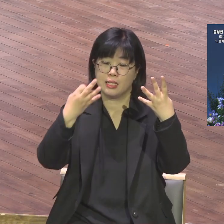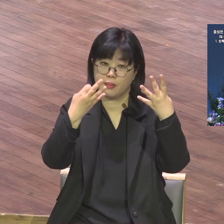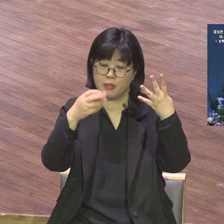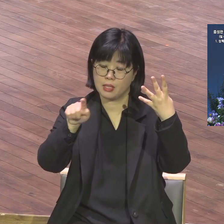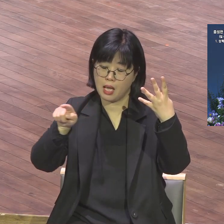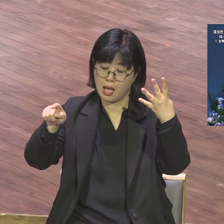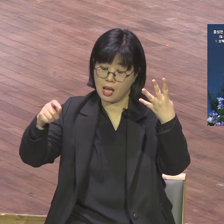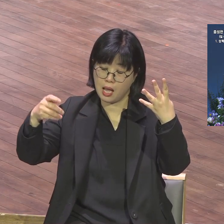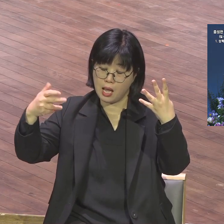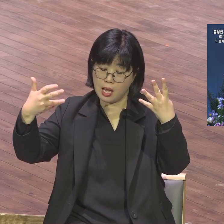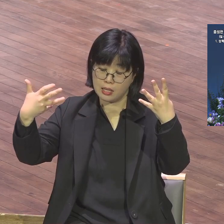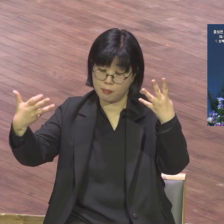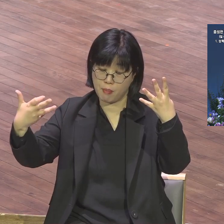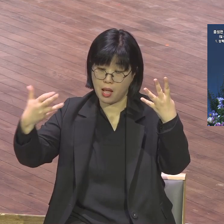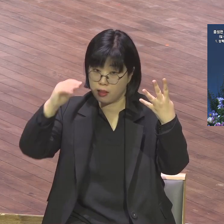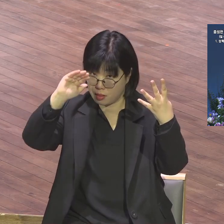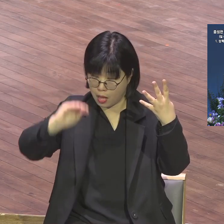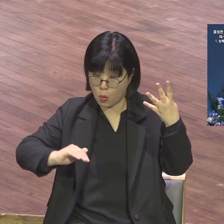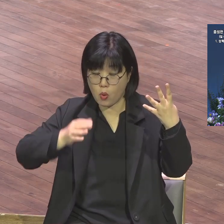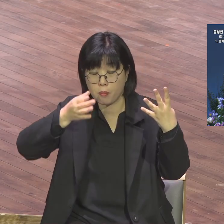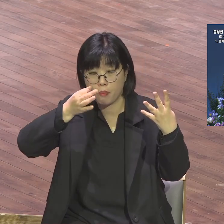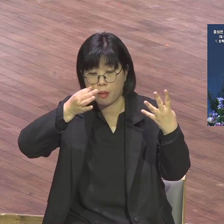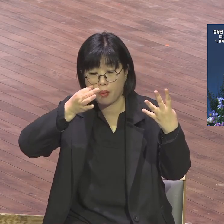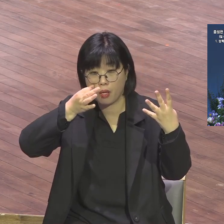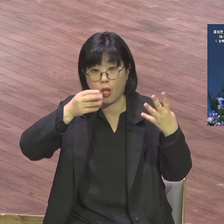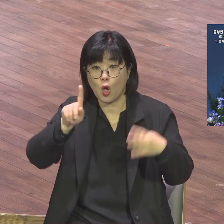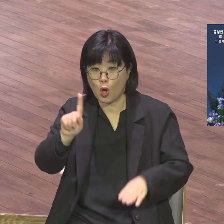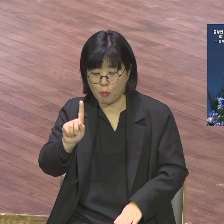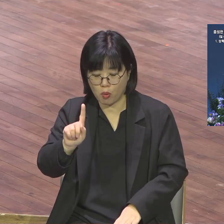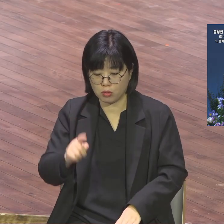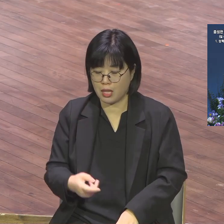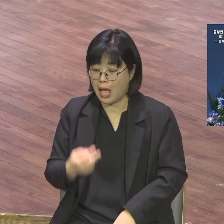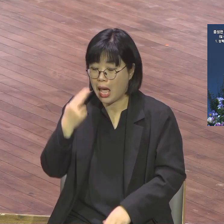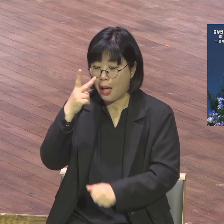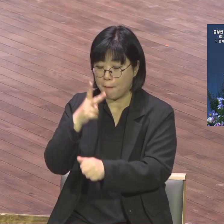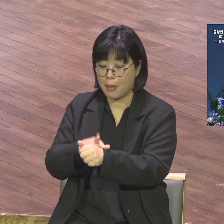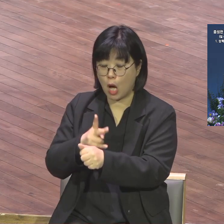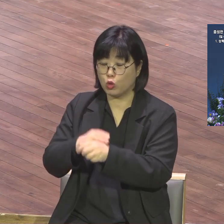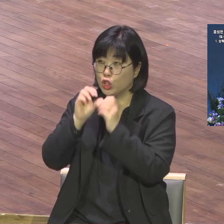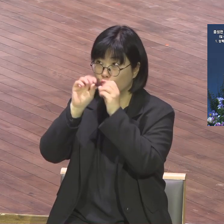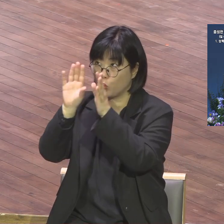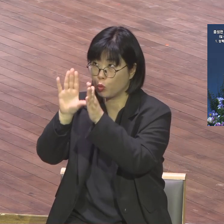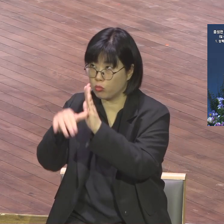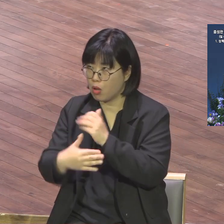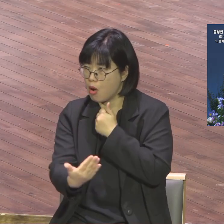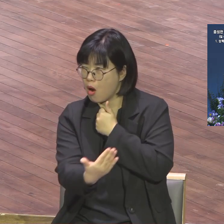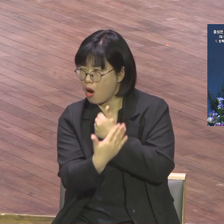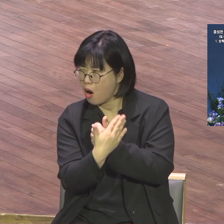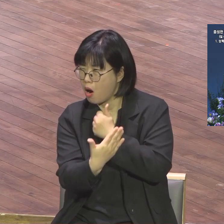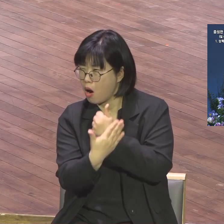성도들이 사도 바울의 선교를 위해서 힘을 다해서 헌신했다고 말하고 있습니다.